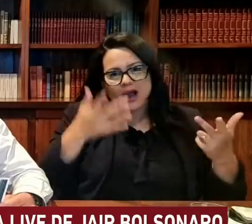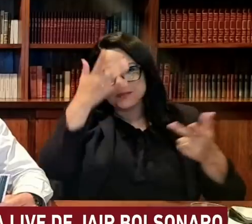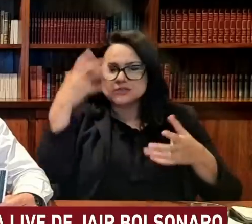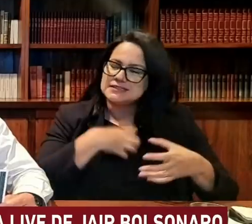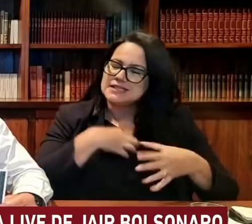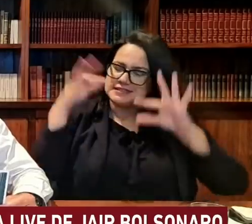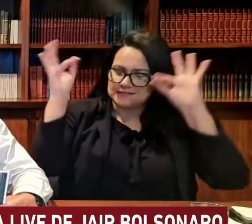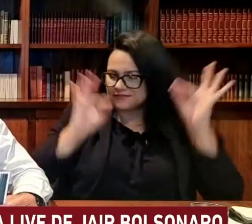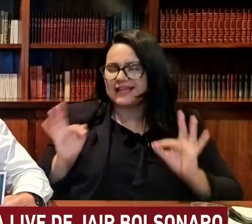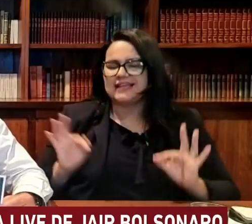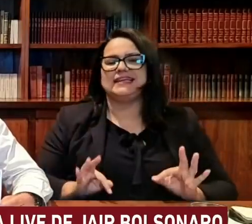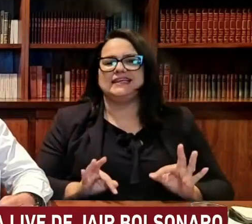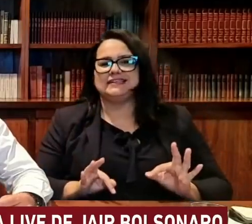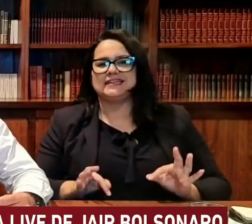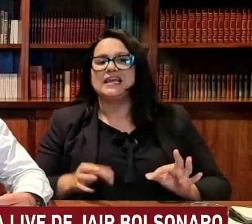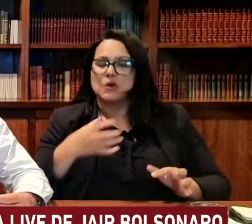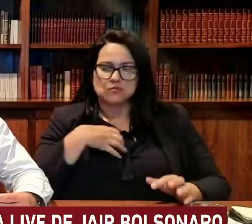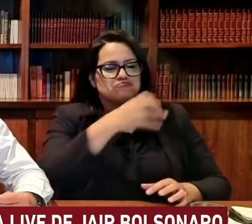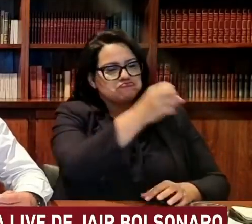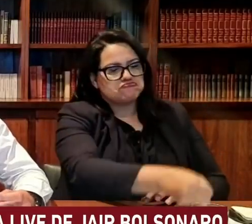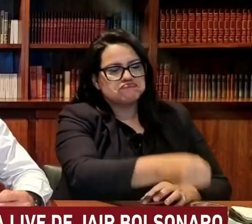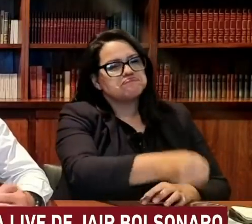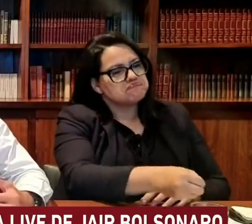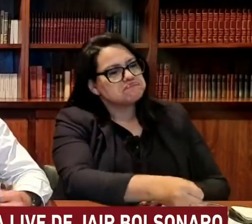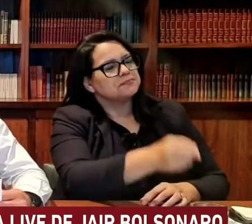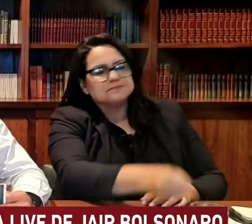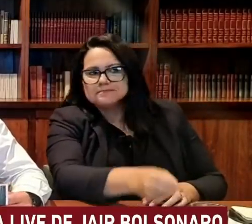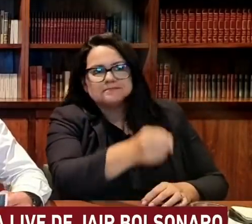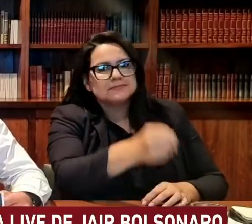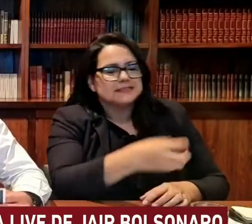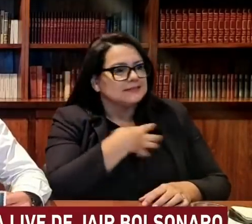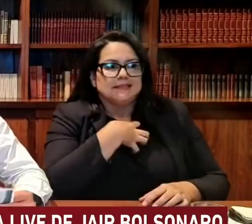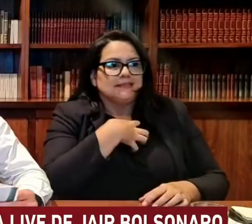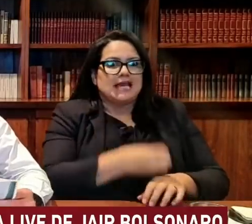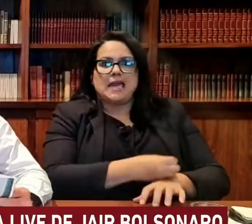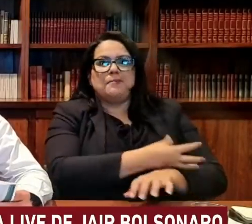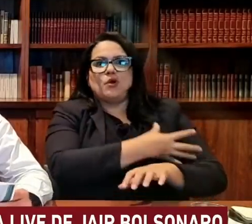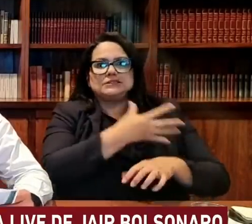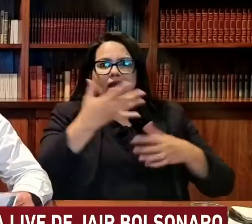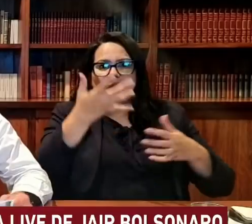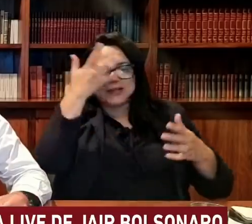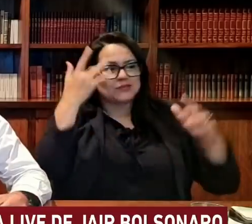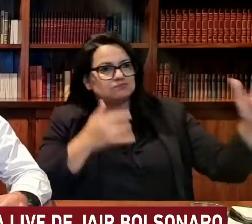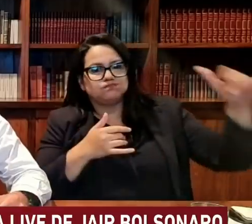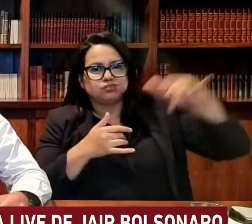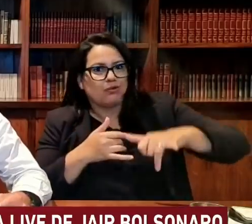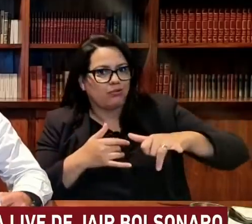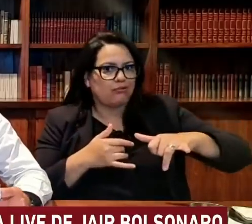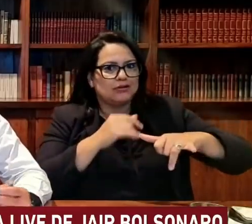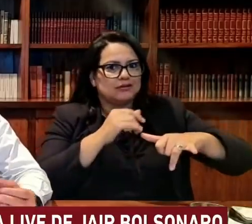feliz. É, tive a satisfação de apertar a mão deles, senti, logicamente, muita emoção parte deles. E, logicamente,